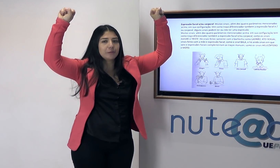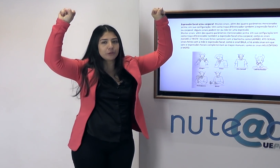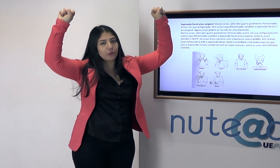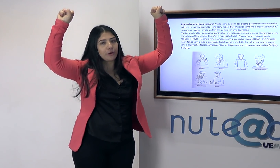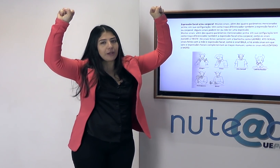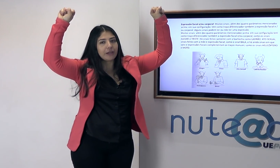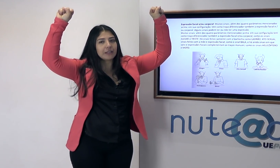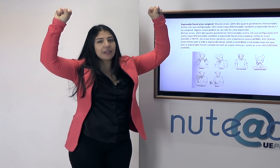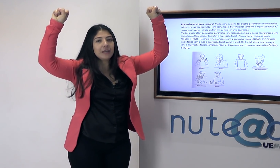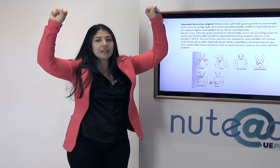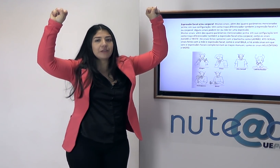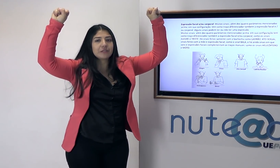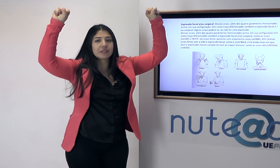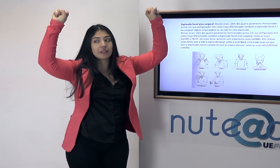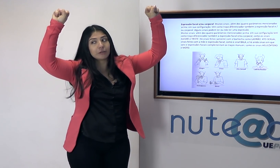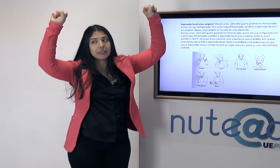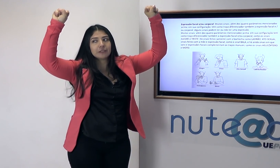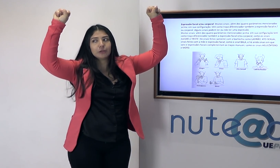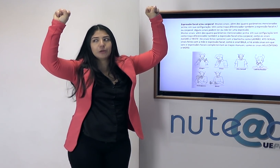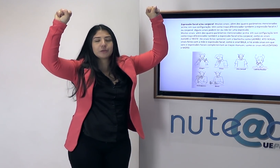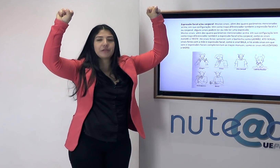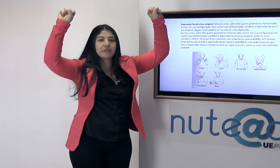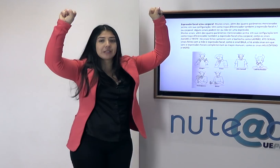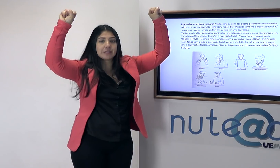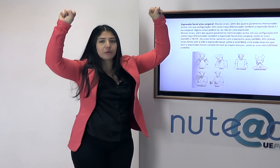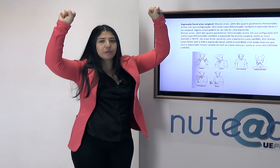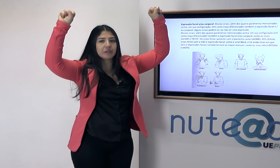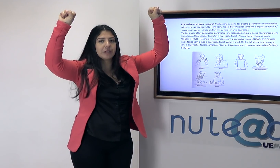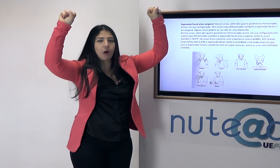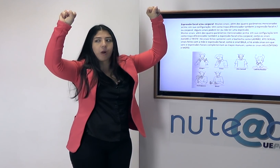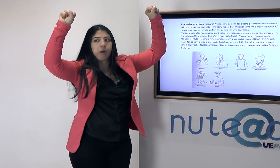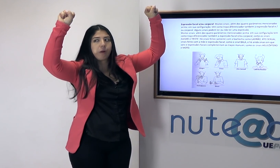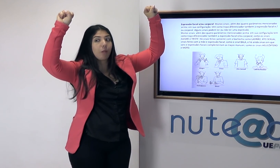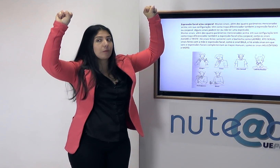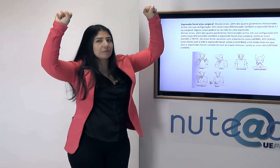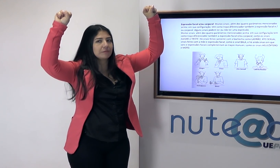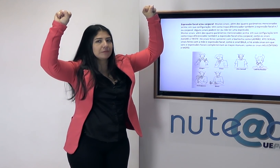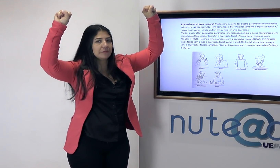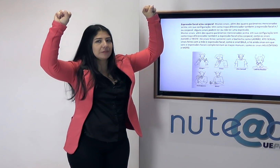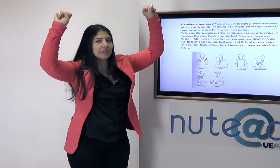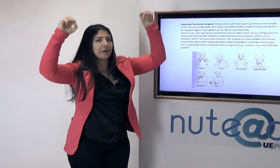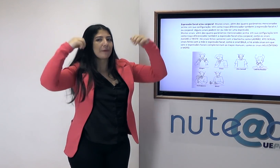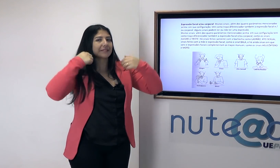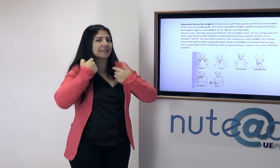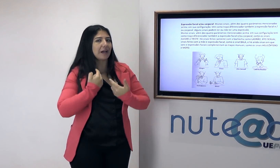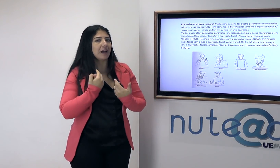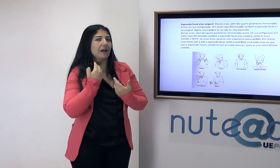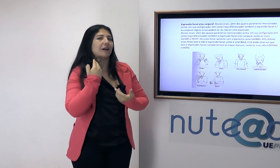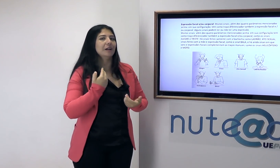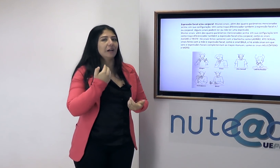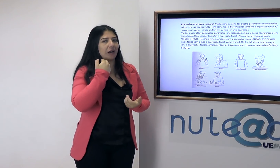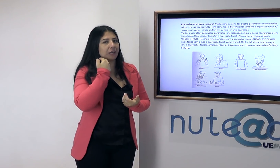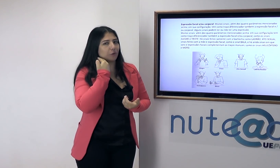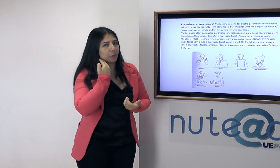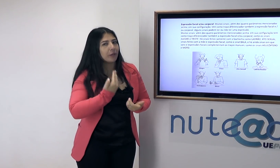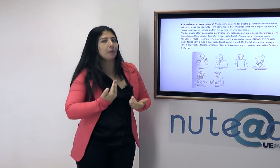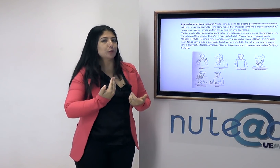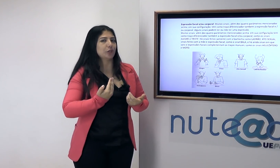para o teu colega, né, e avisa que tem um ladrão no olho. Você vai fazer esse movimento aqui, ó. Você vai passar a língua pela